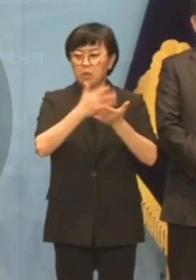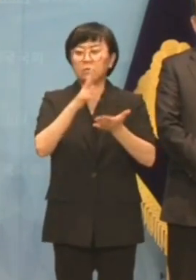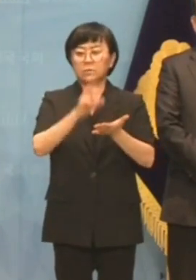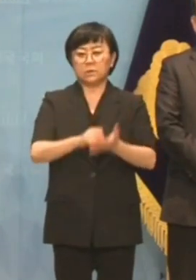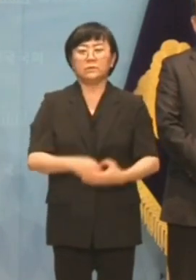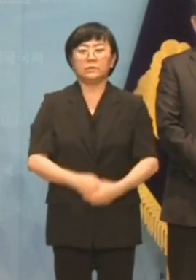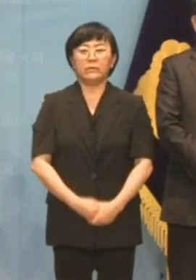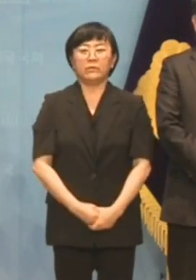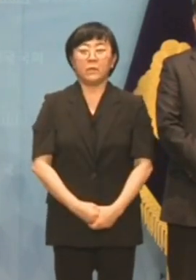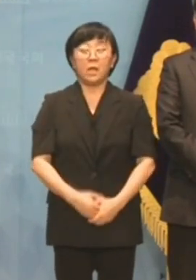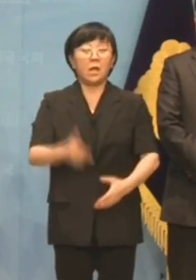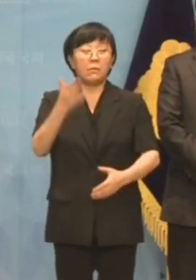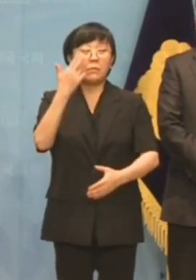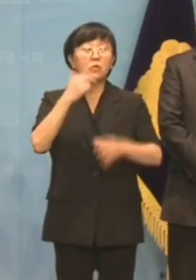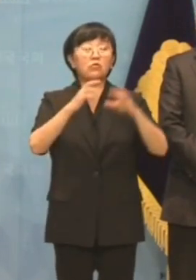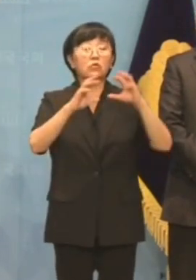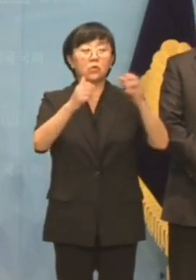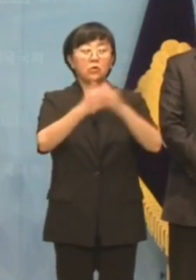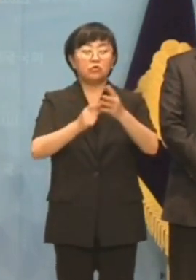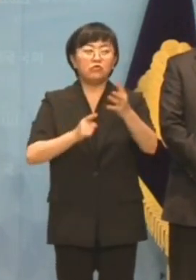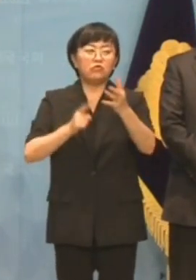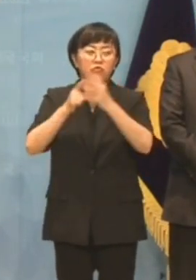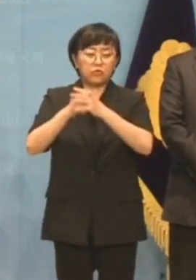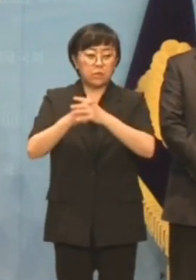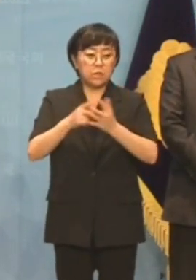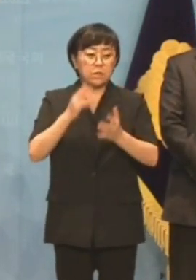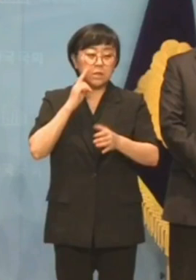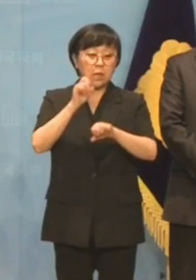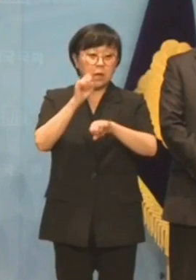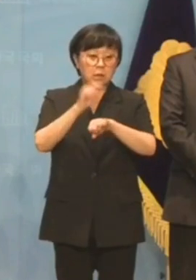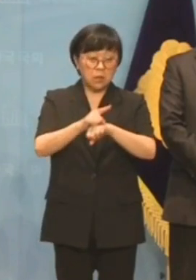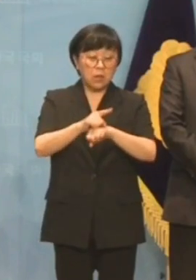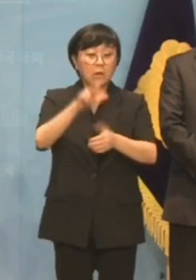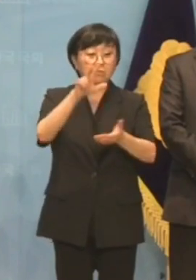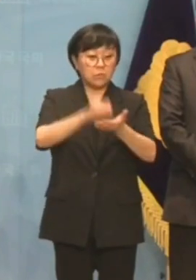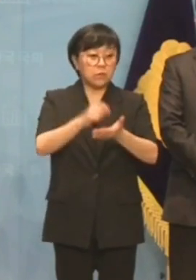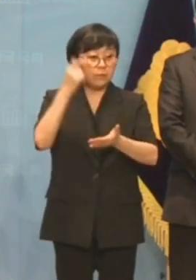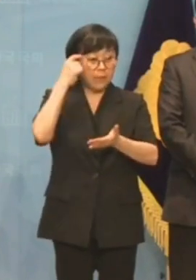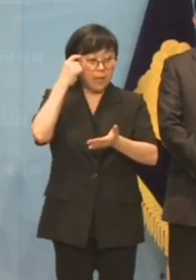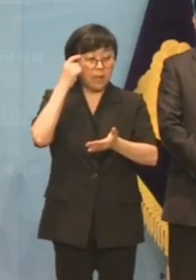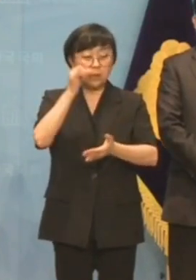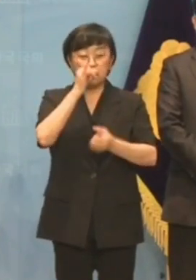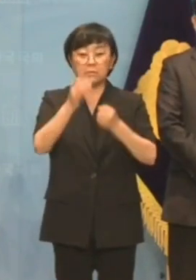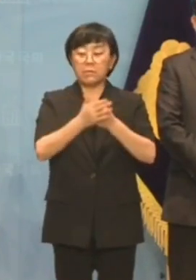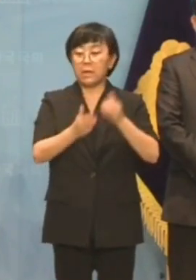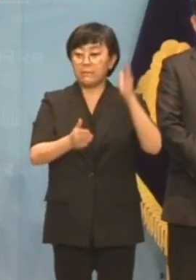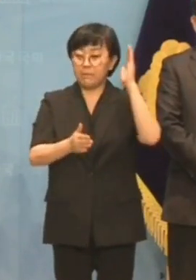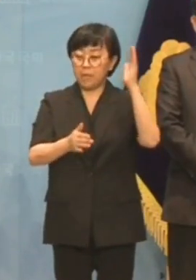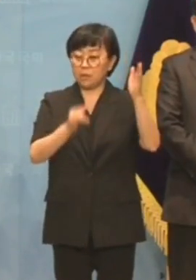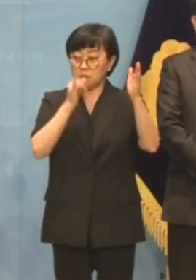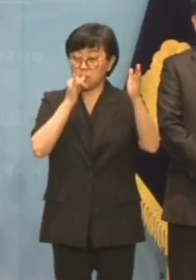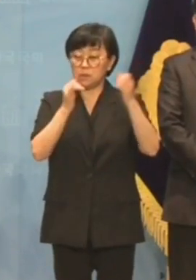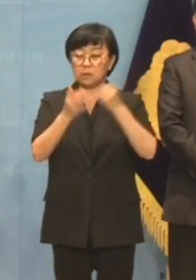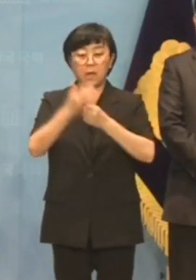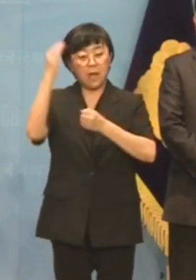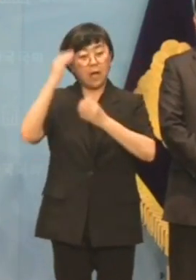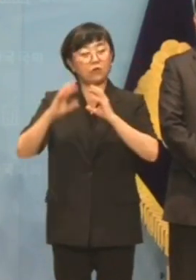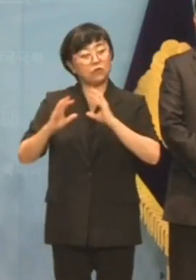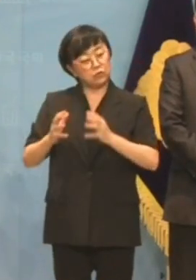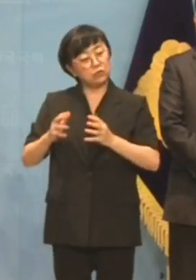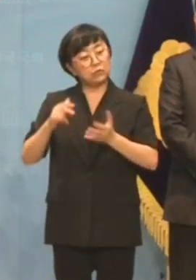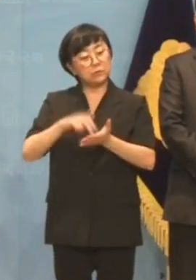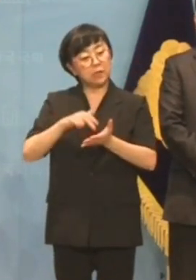문제입니다. 미국조차도 유출 자체의 심각성에 대해서 문제인식을 하고 있는 발언들이 나오는데